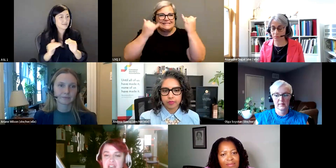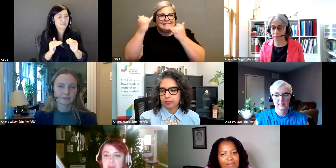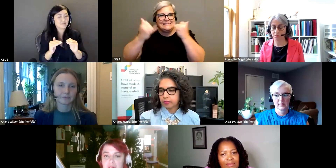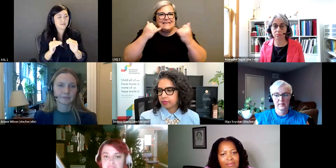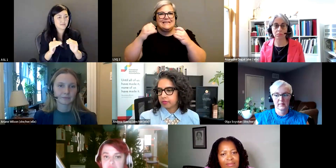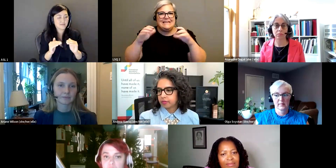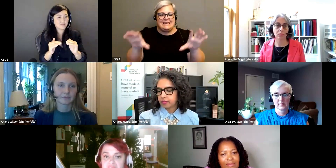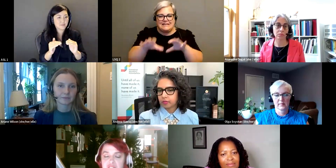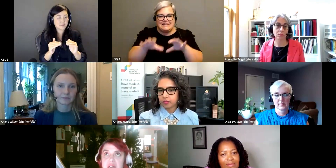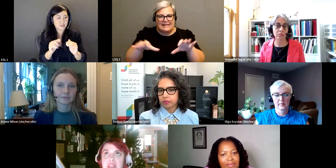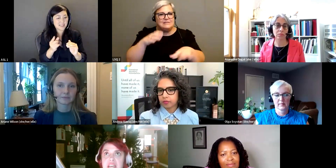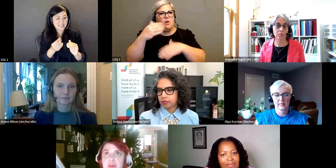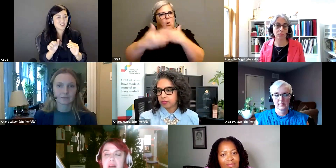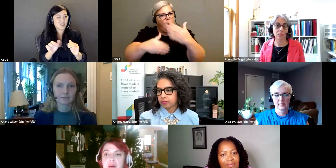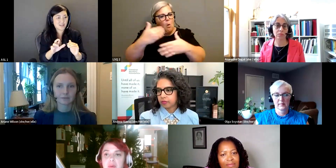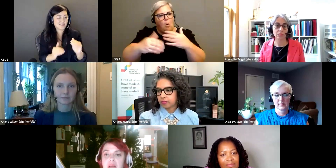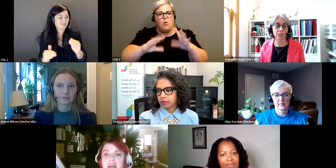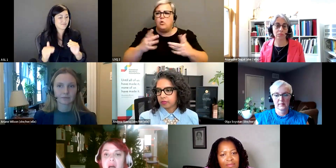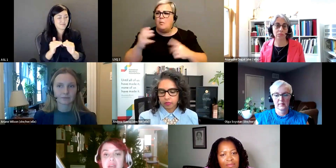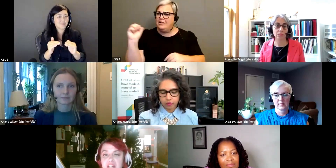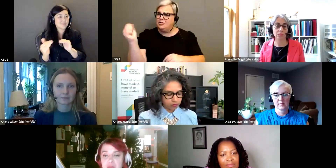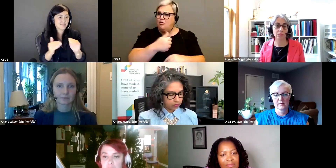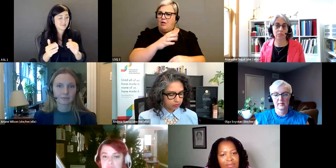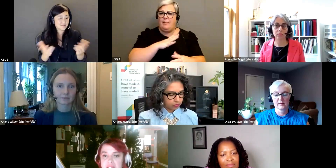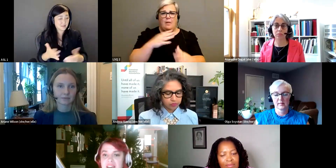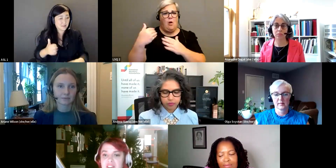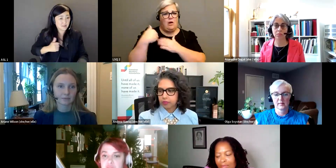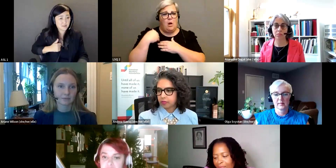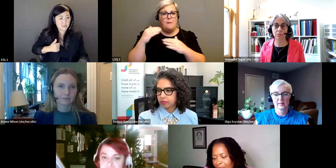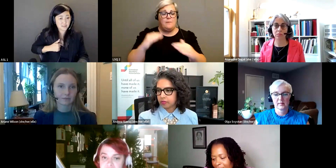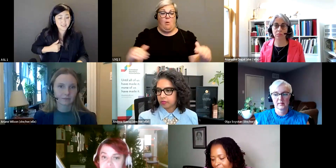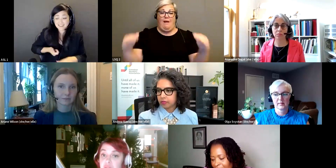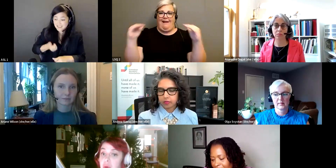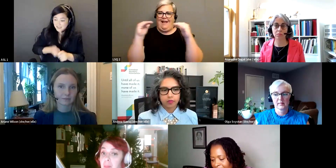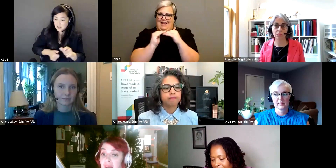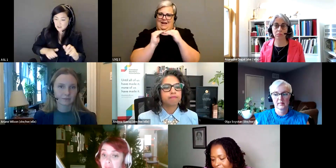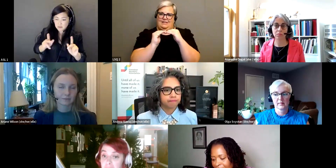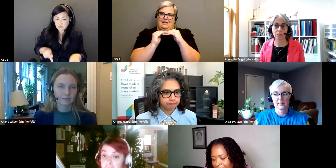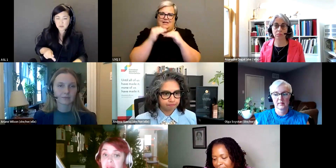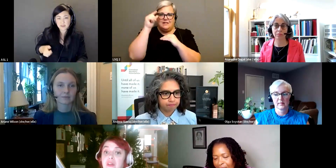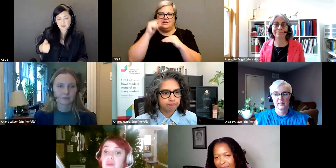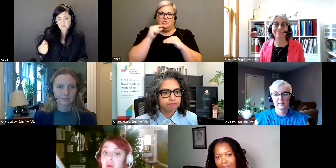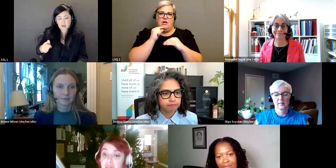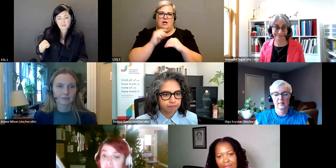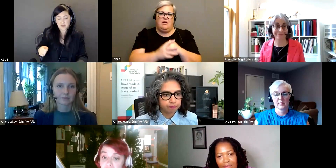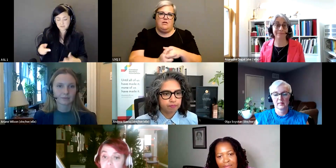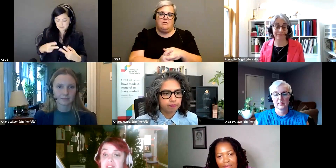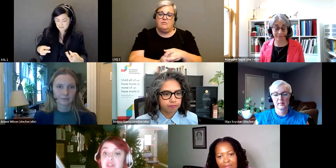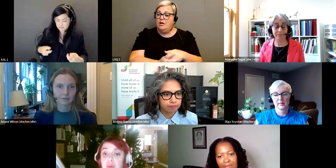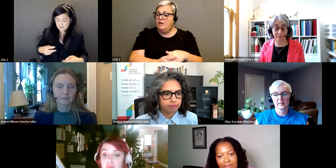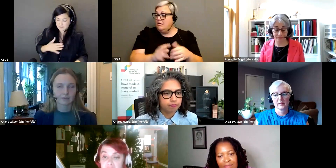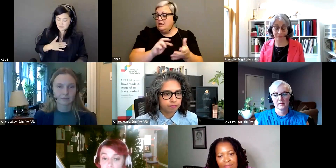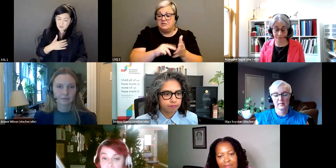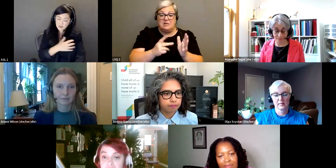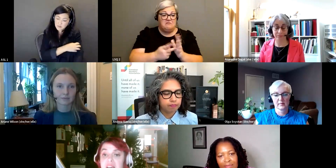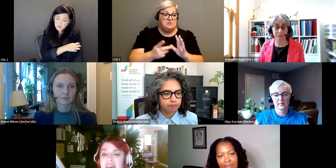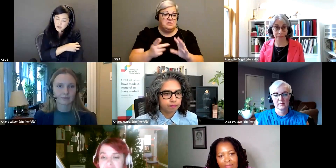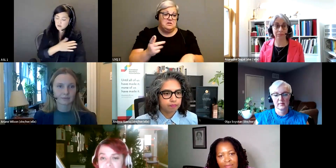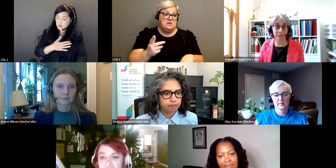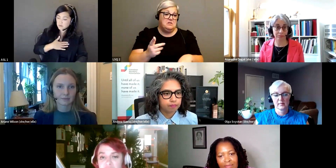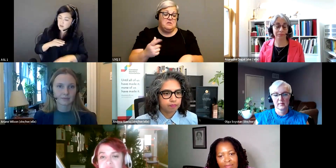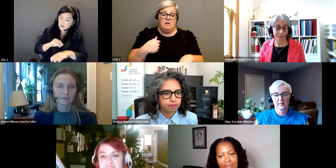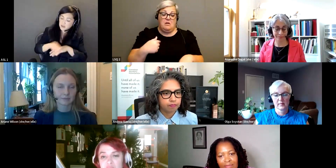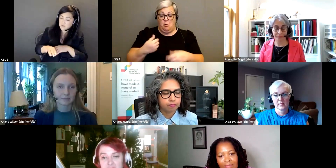nous pouvons tous et toutes jouer un rôle en faveur de l'égalité des genres au Canada? Chaque personne doit évaluer son